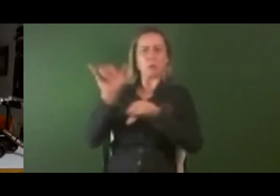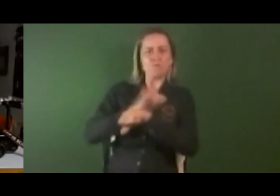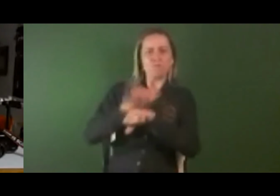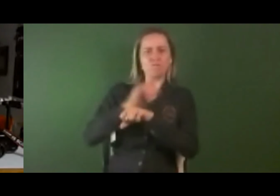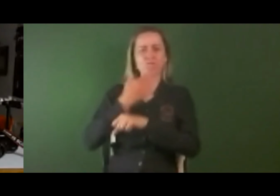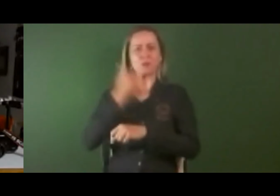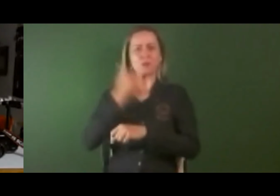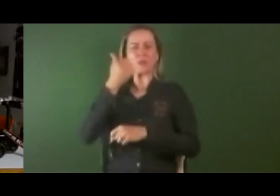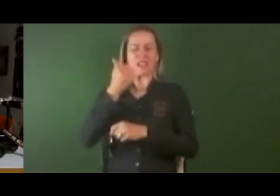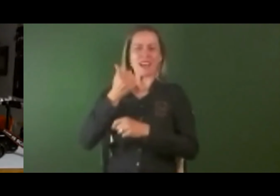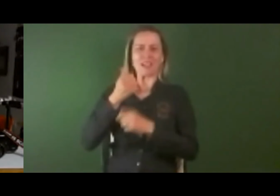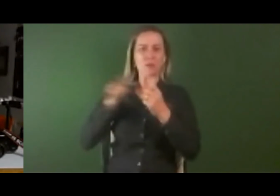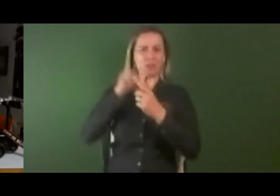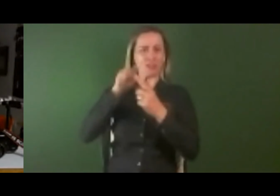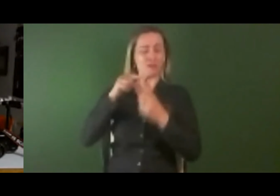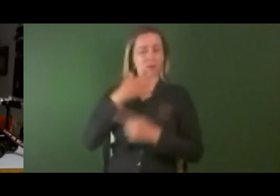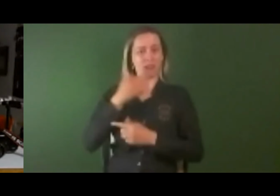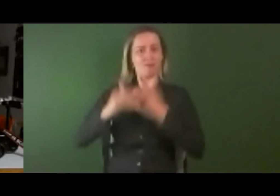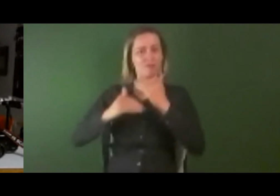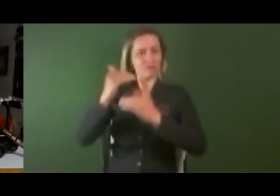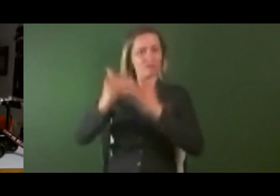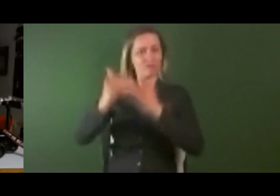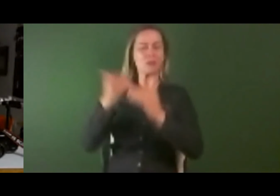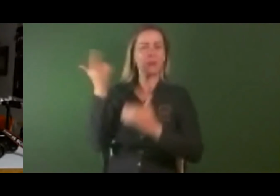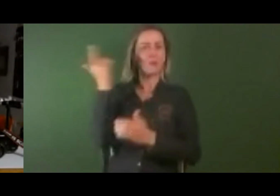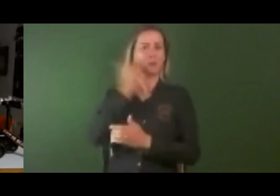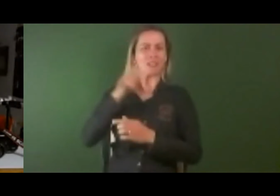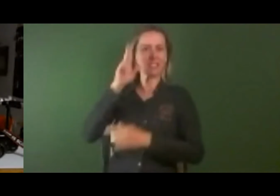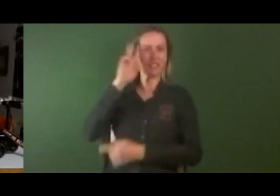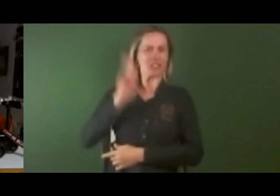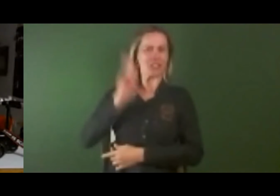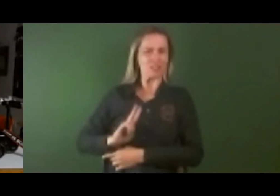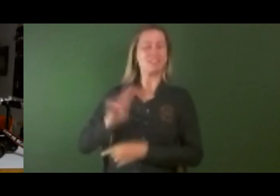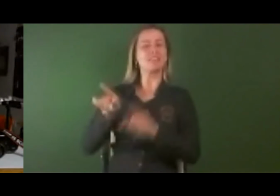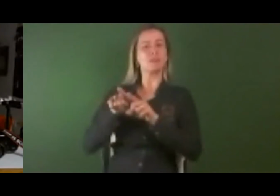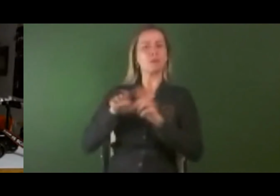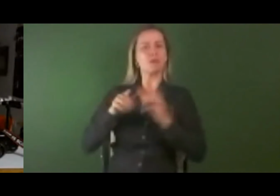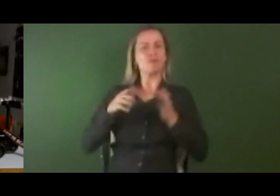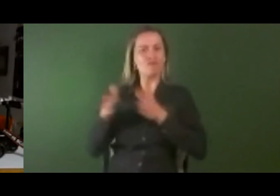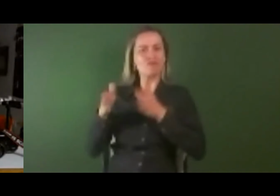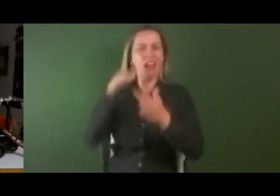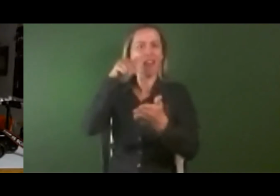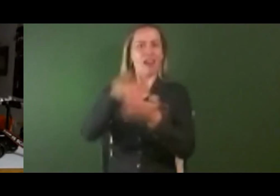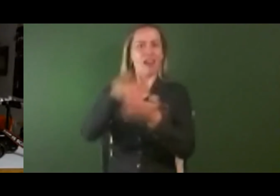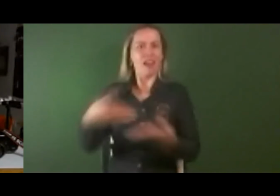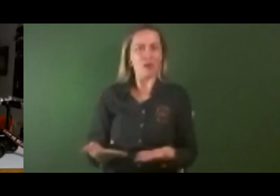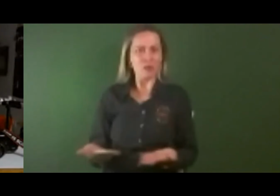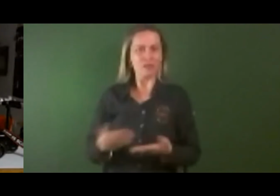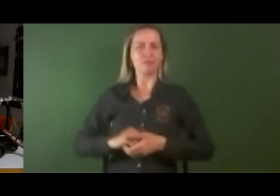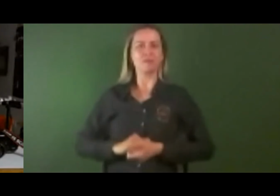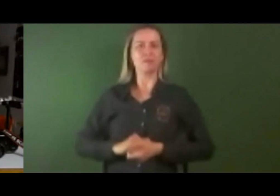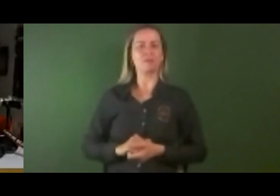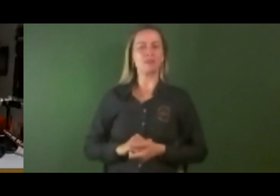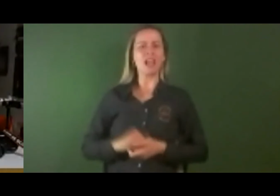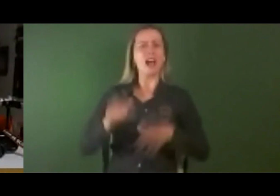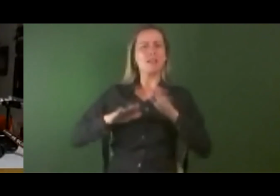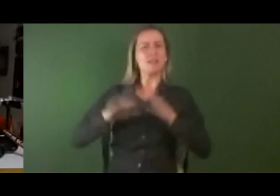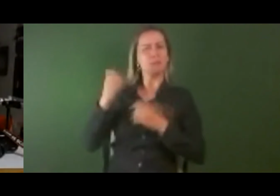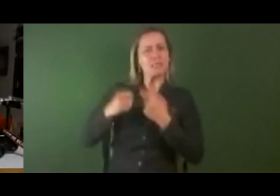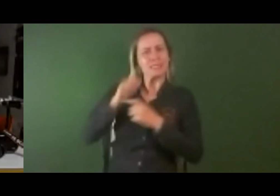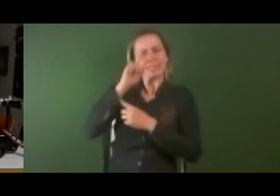não negligenciar as conquistas históricas e o caminho trilhado até aqui. Mesmo tendo que se reinventar, o